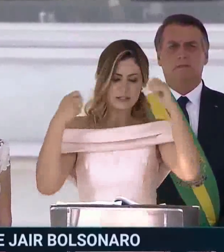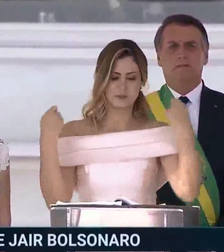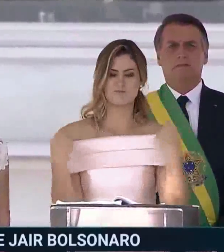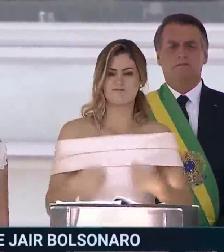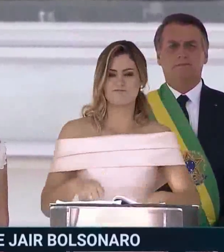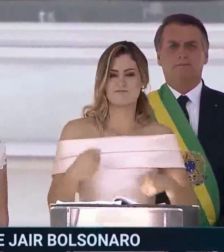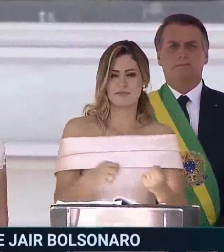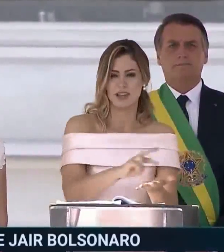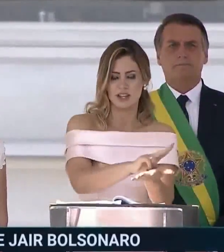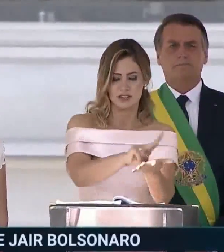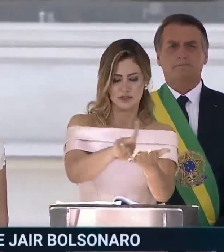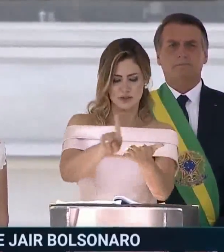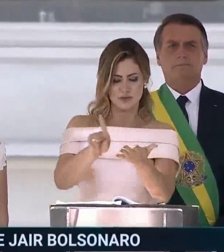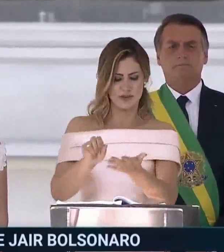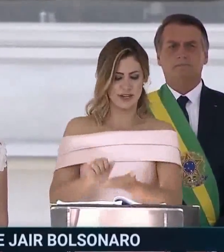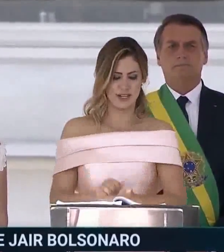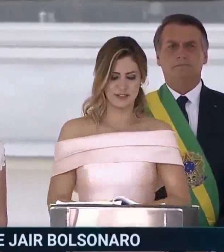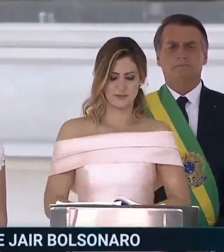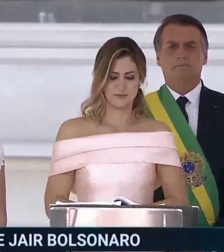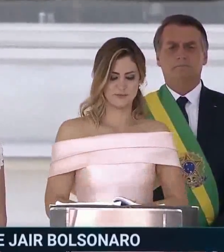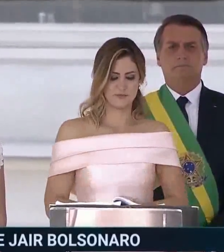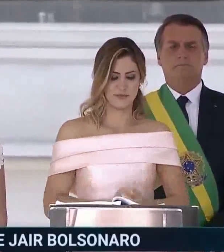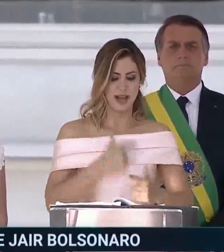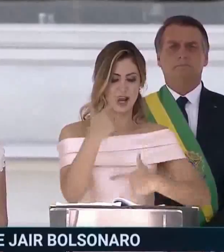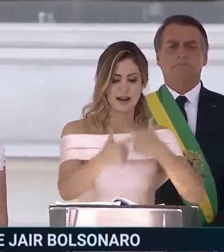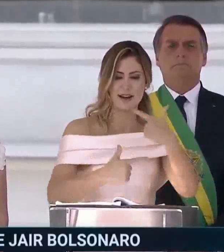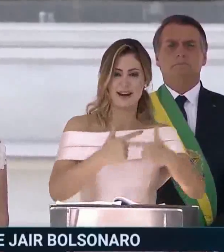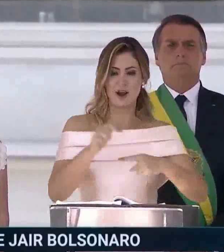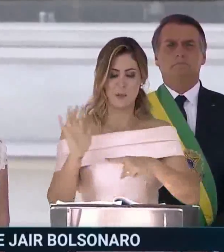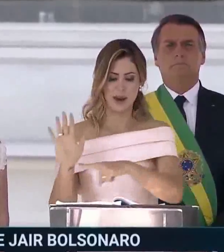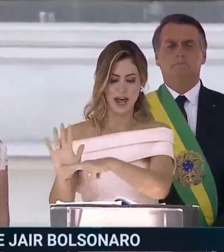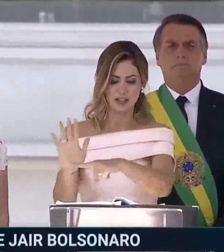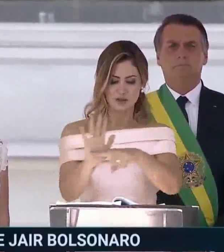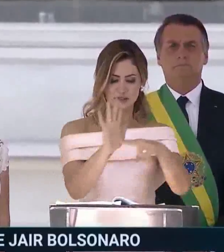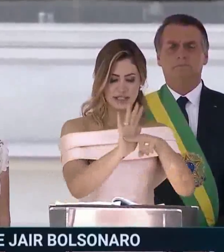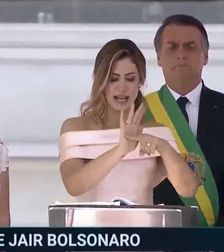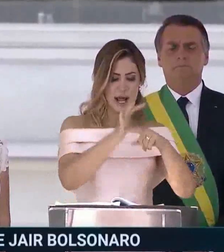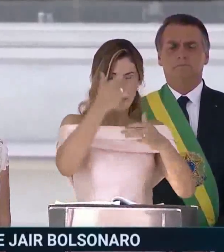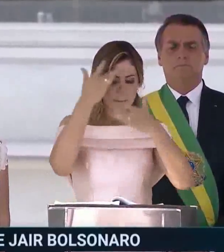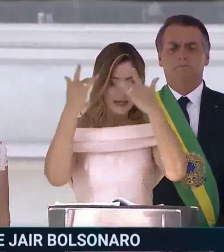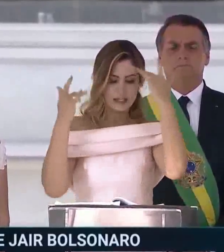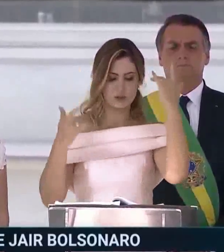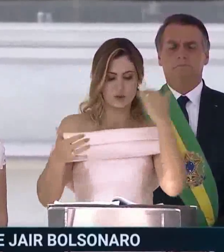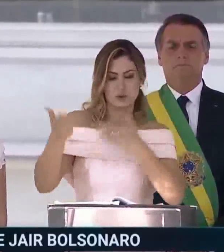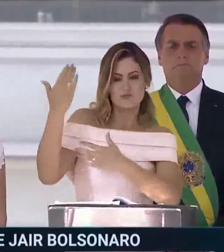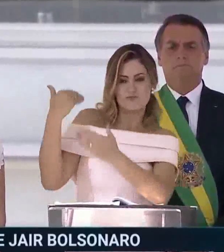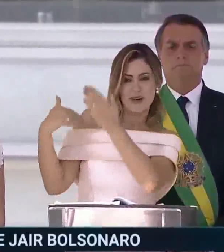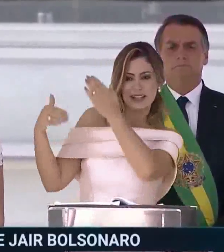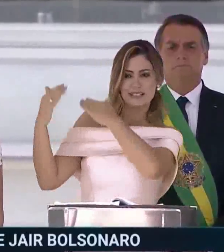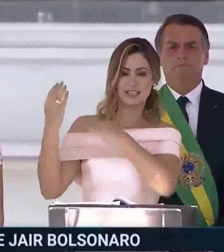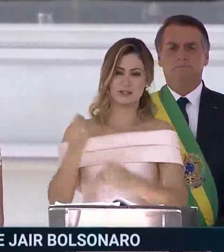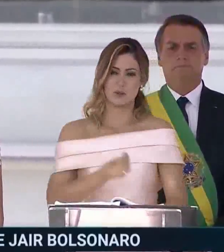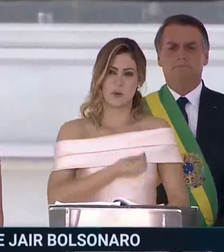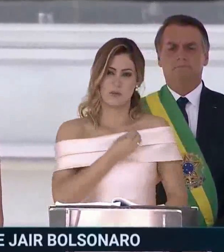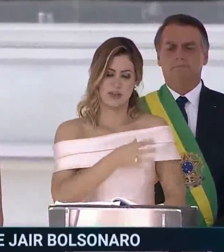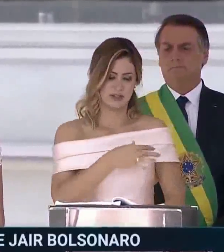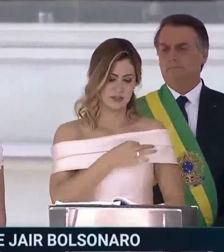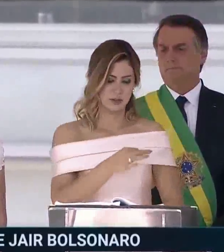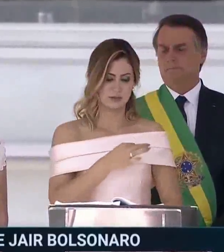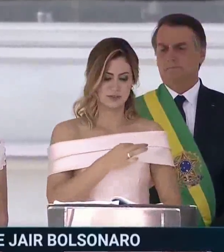traduzir o discurso para deficientes auditivos. Trabalho de ajuda ao próximo que sempre fez parte da